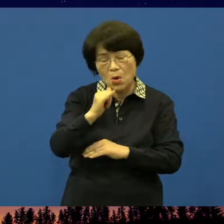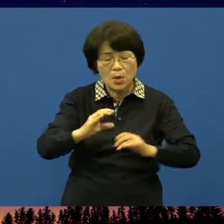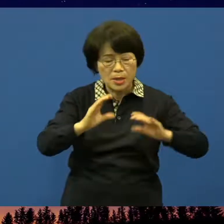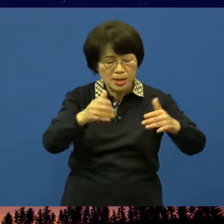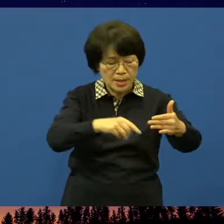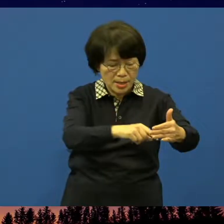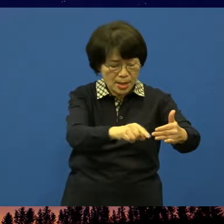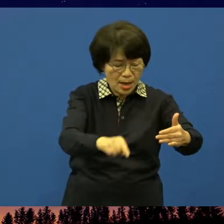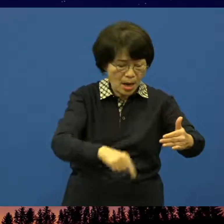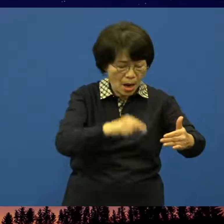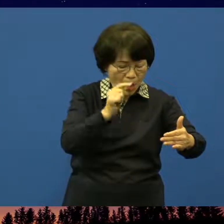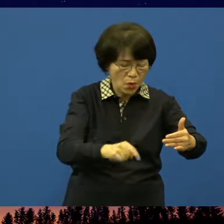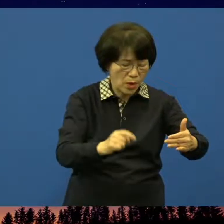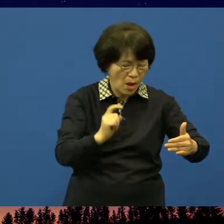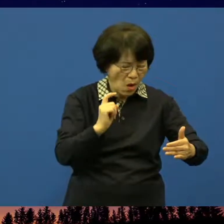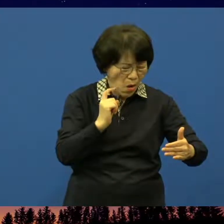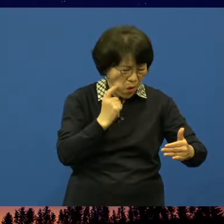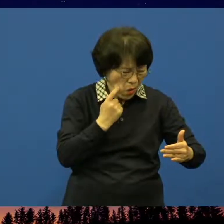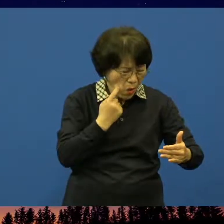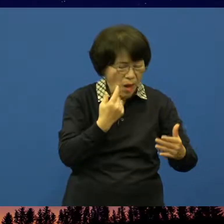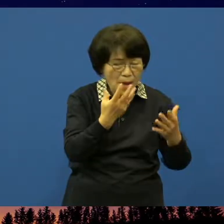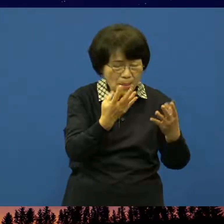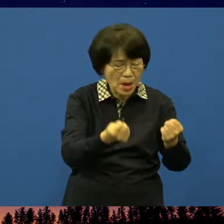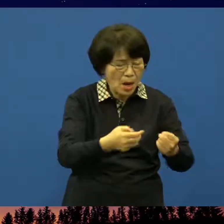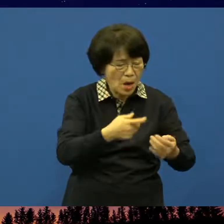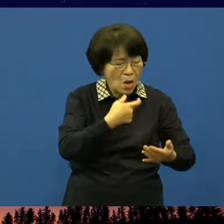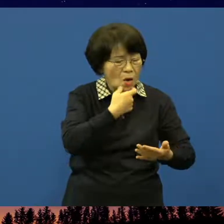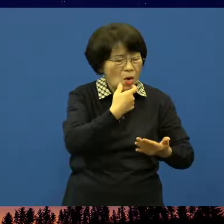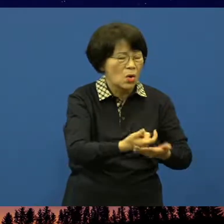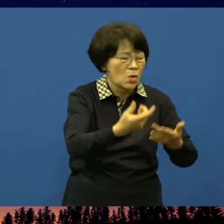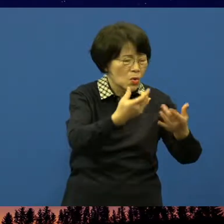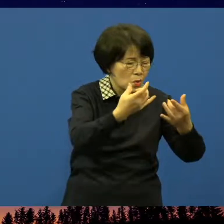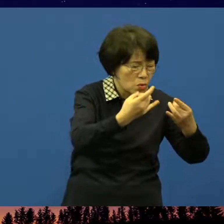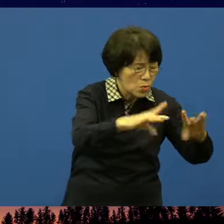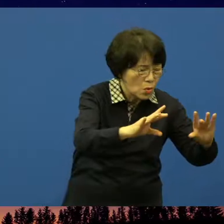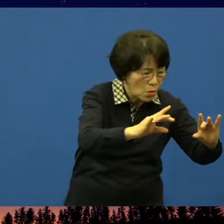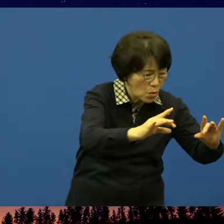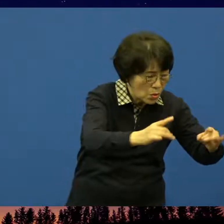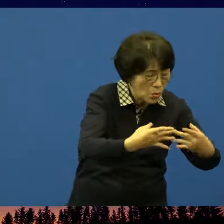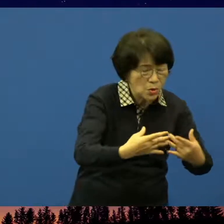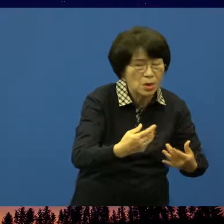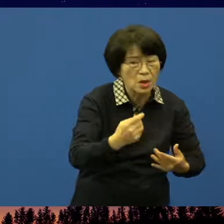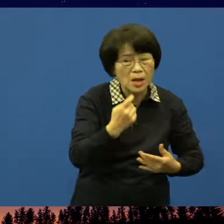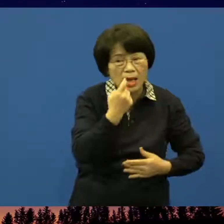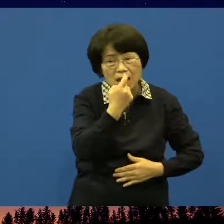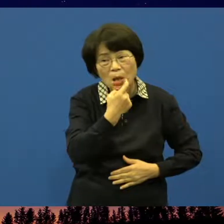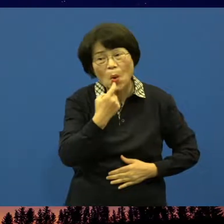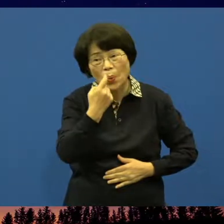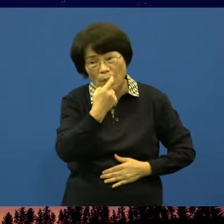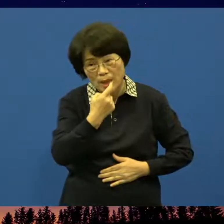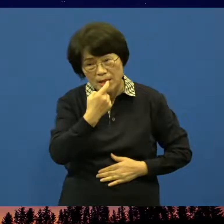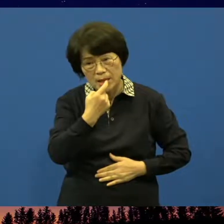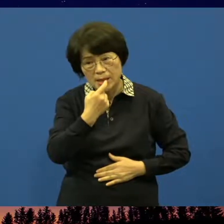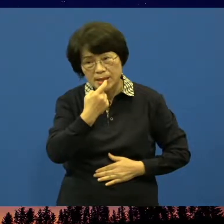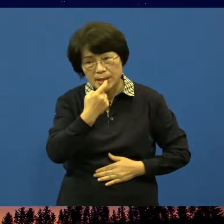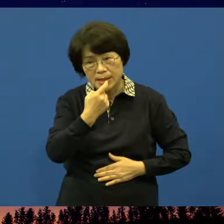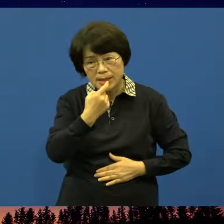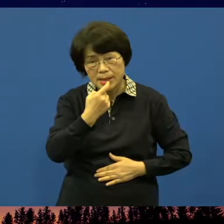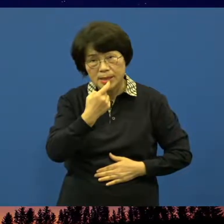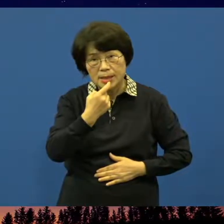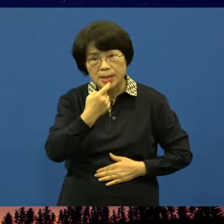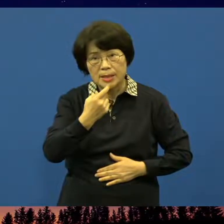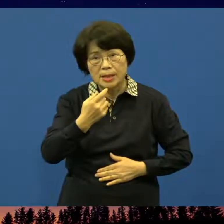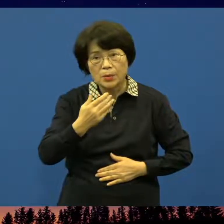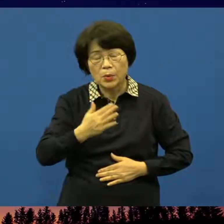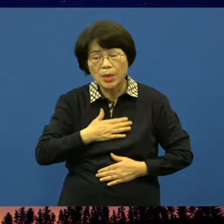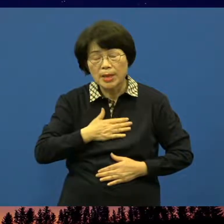없고 거짓된 것들이 얼마나 많습니까? 속고 속이는 그런 이론들. 그래서 자칫하면 우리의